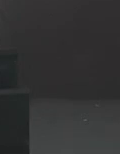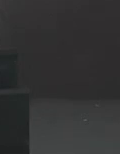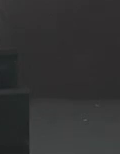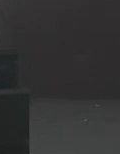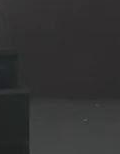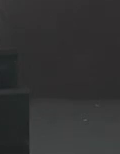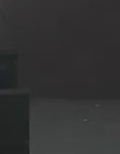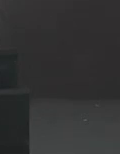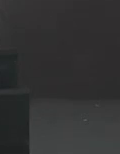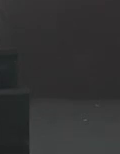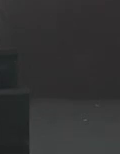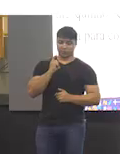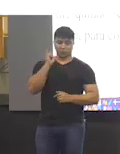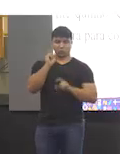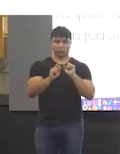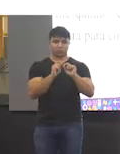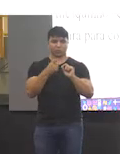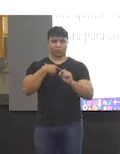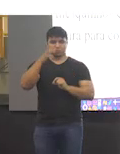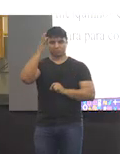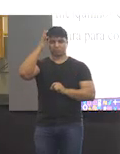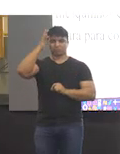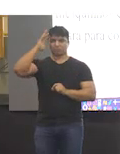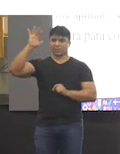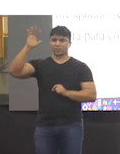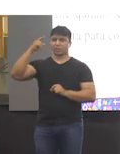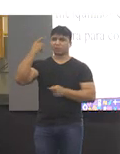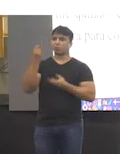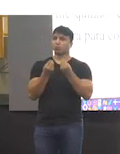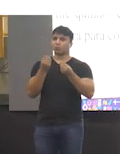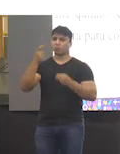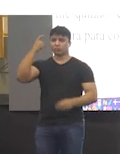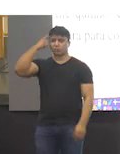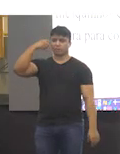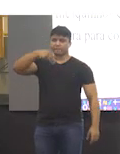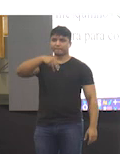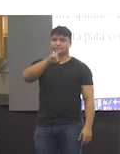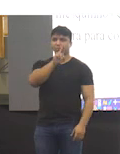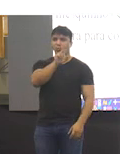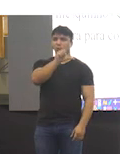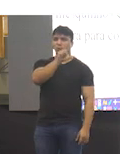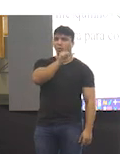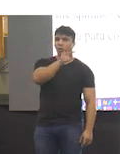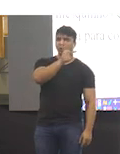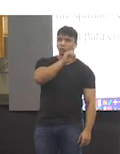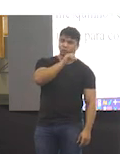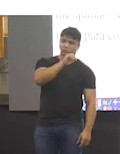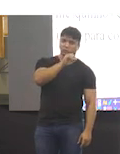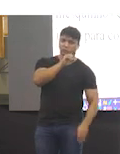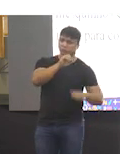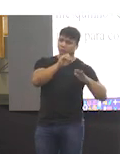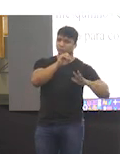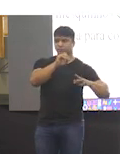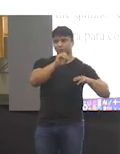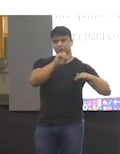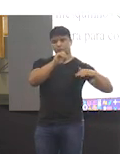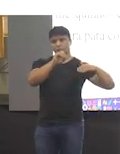palavra boiava a superfície dos seus pensamentos, mulato. E